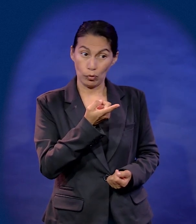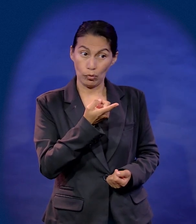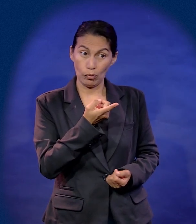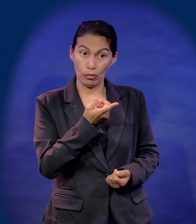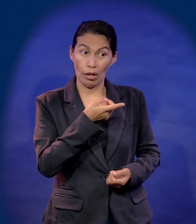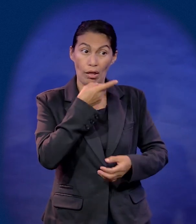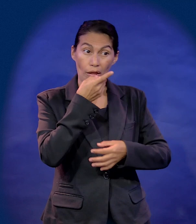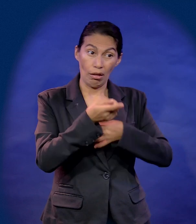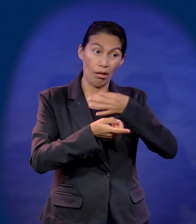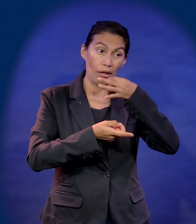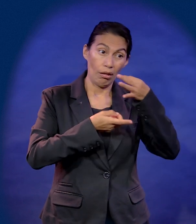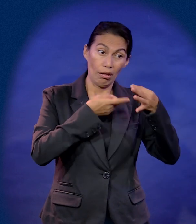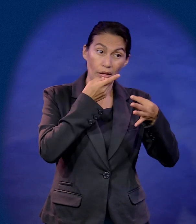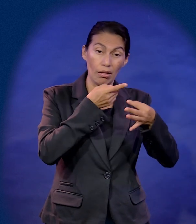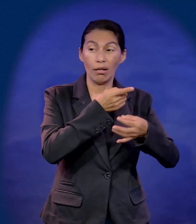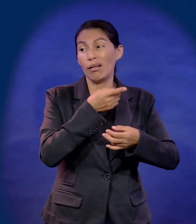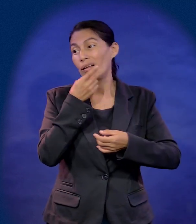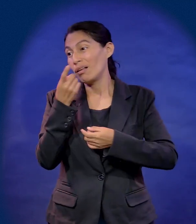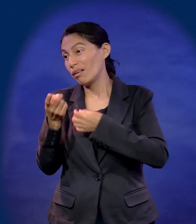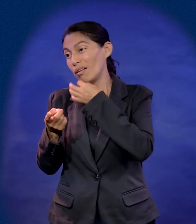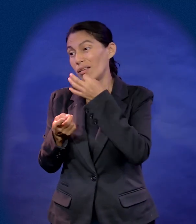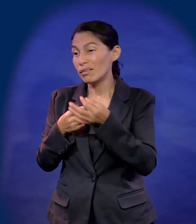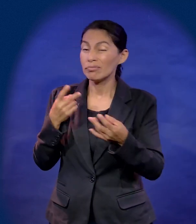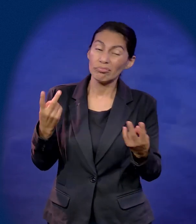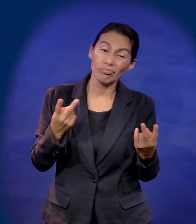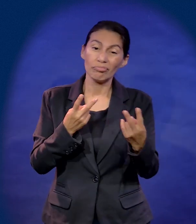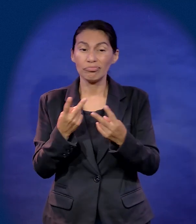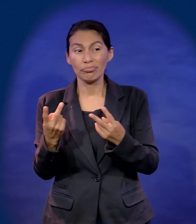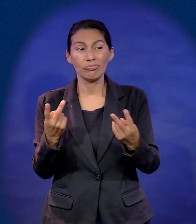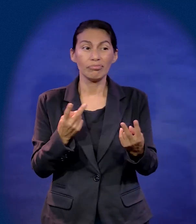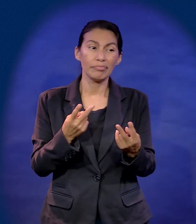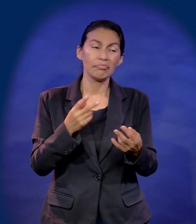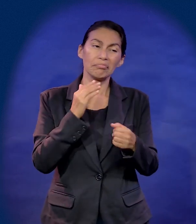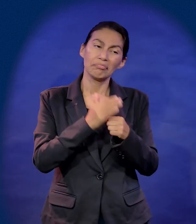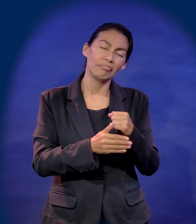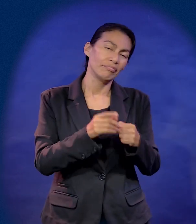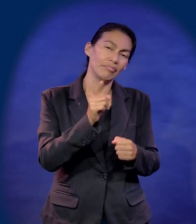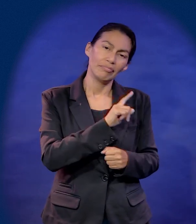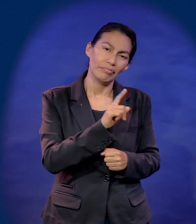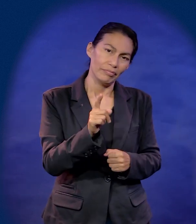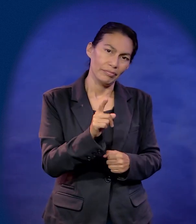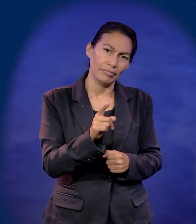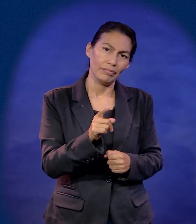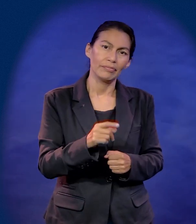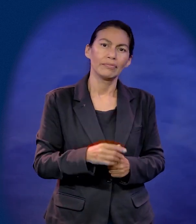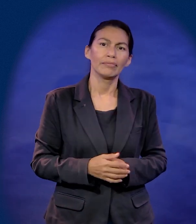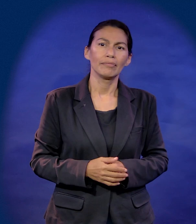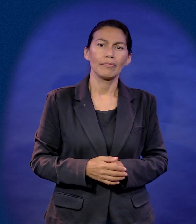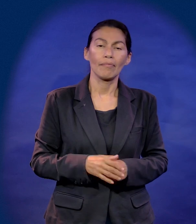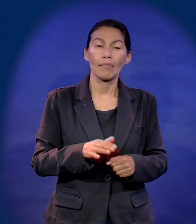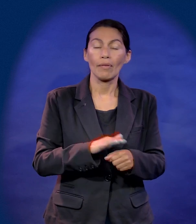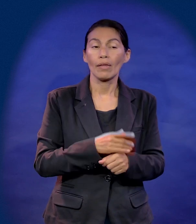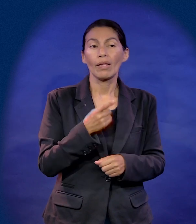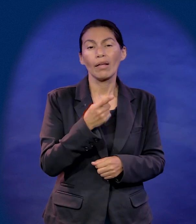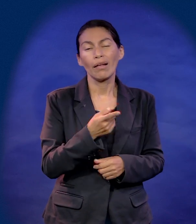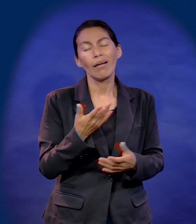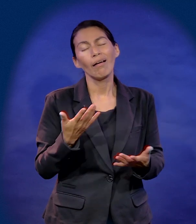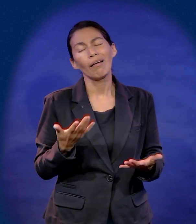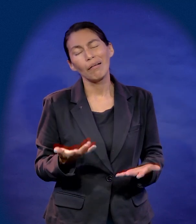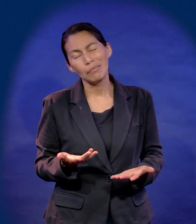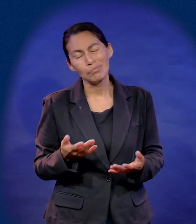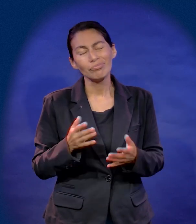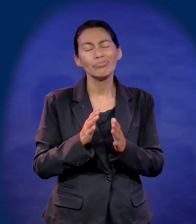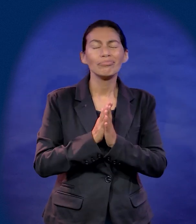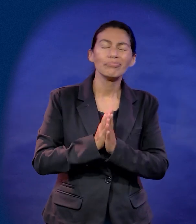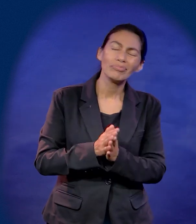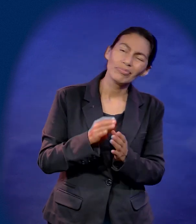¿Qué vas a decir? Si tú empiezas a decir más, no van a terminar. Puedo apostar, pero no apuesto. No